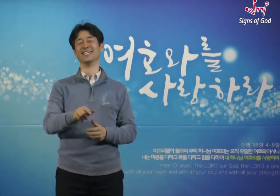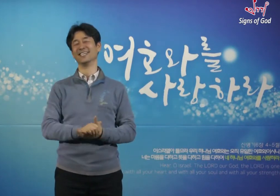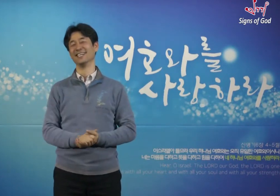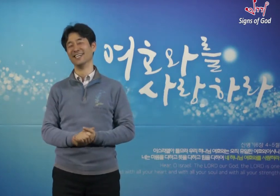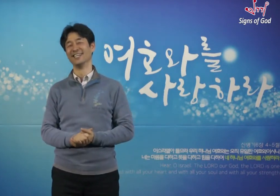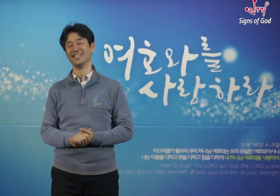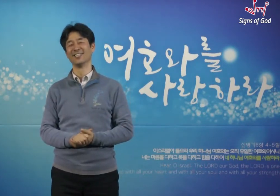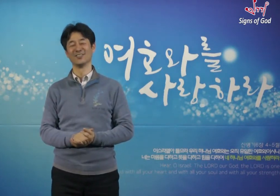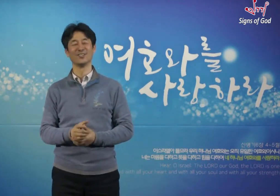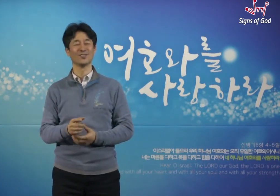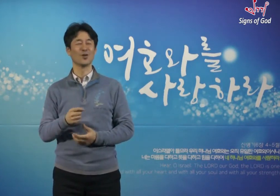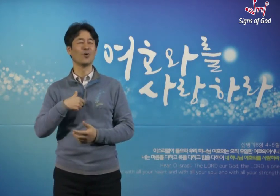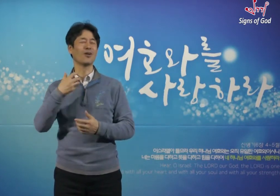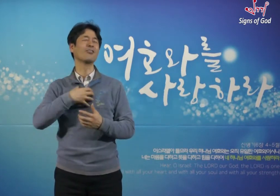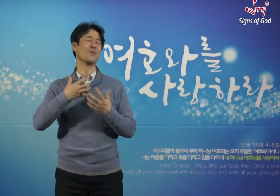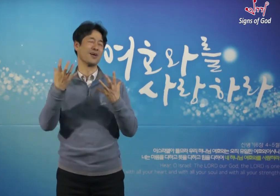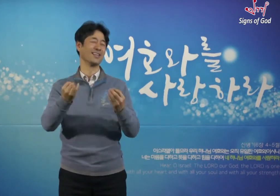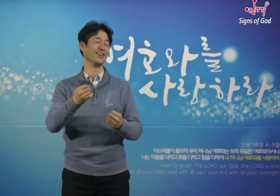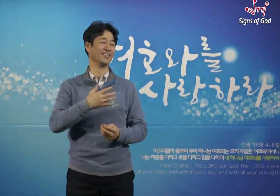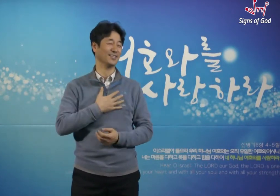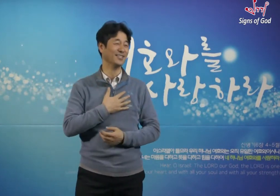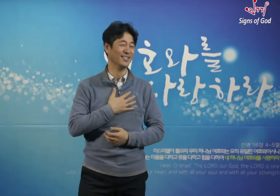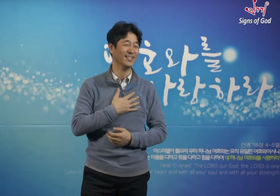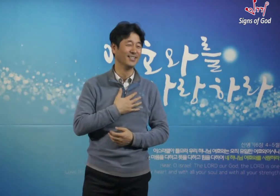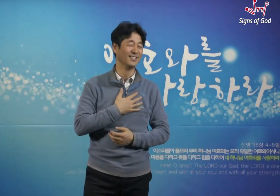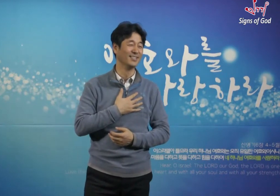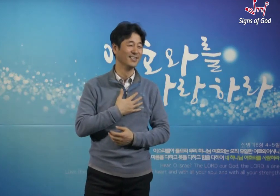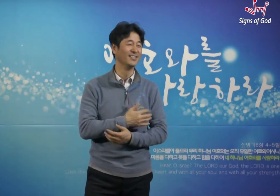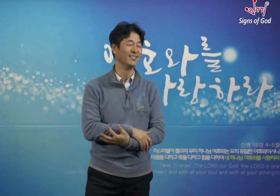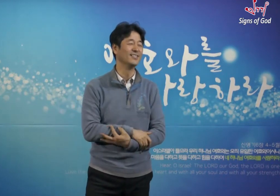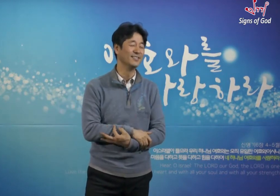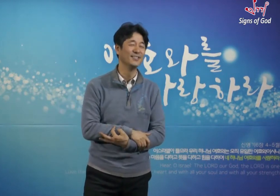부딪힐지 저는 알 수가 없습니다. 많은 걱정이 될 수 있고요.